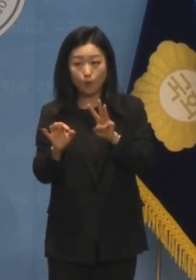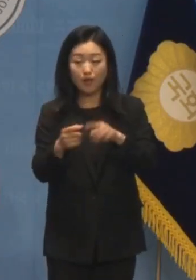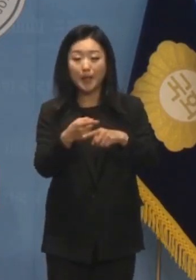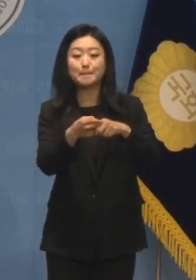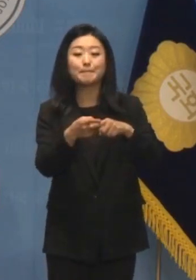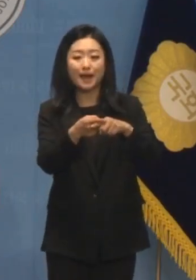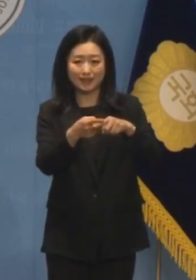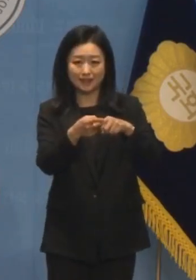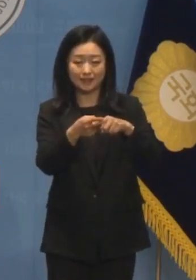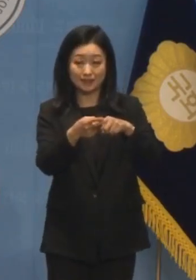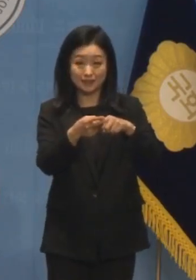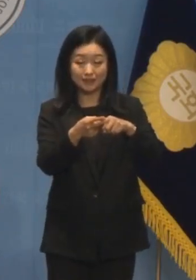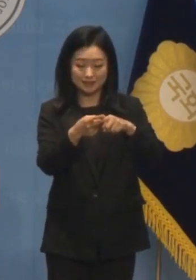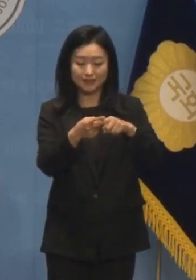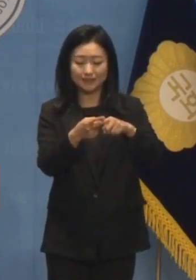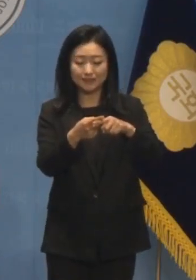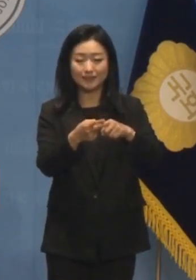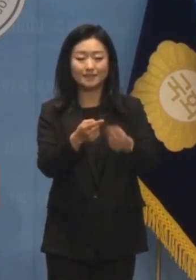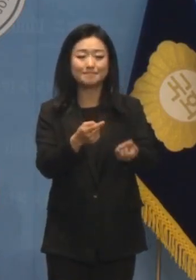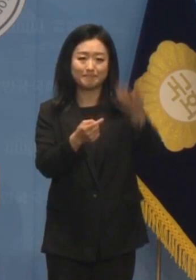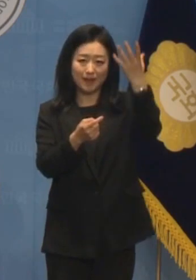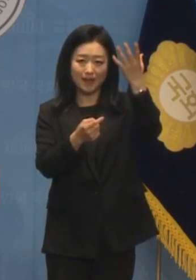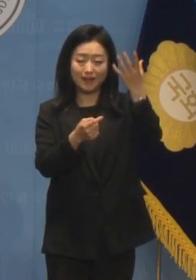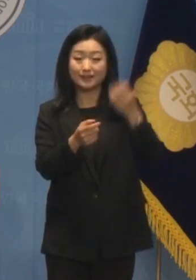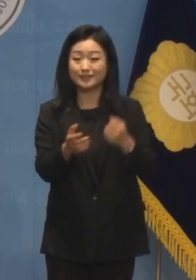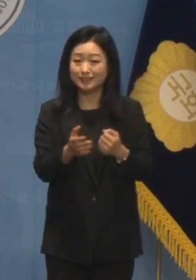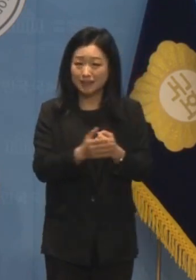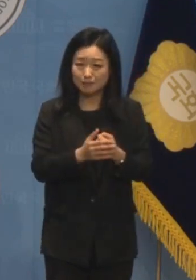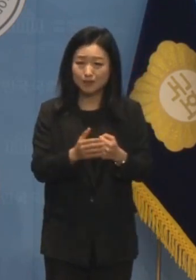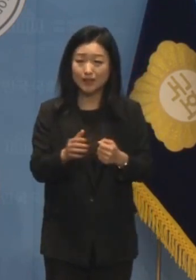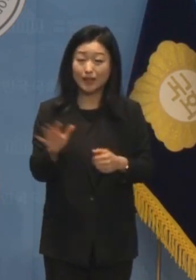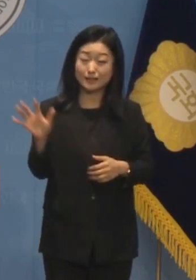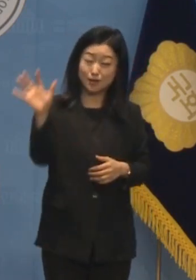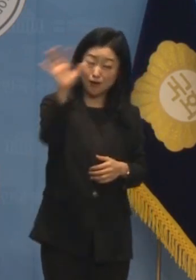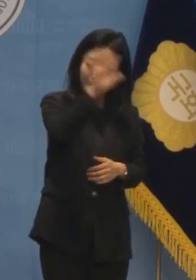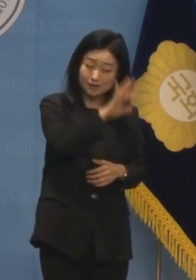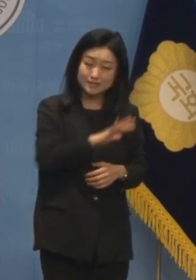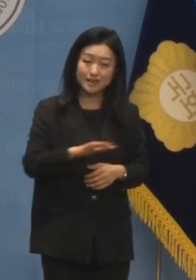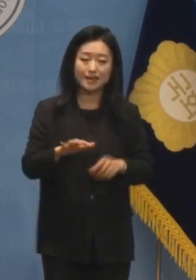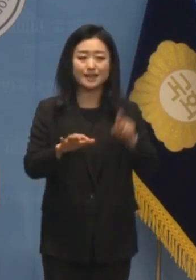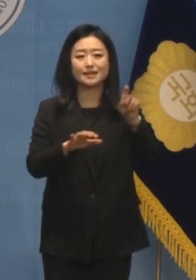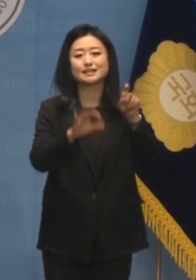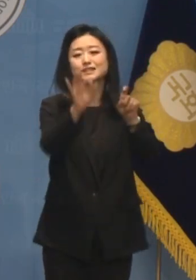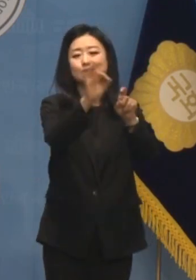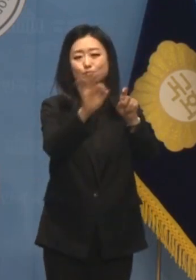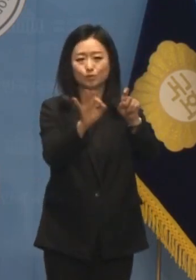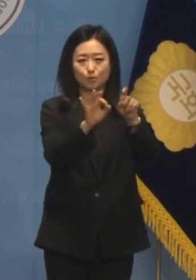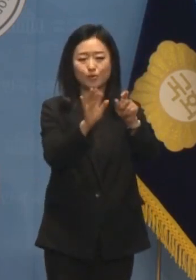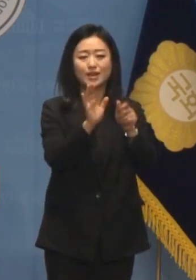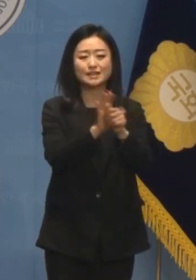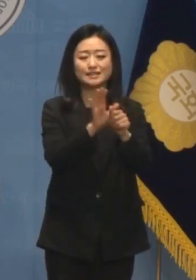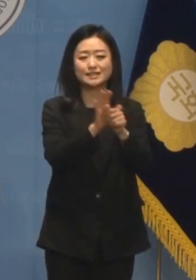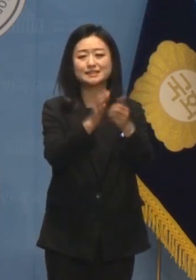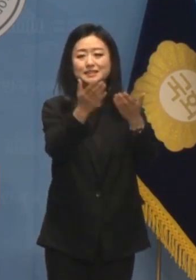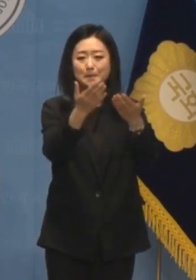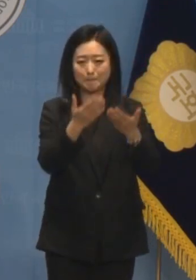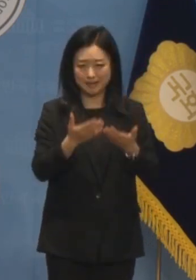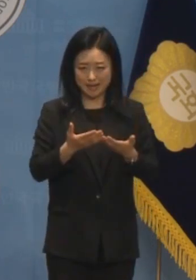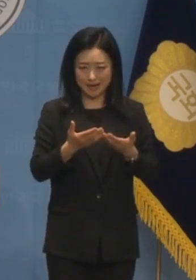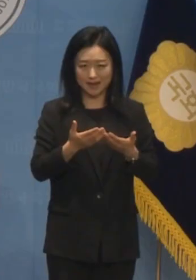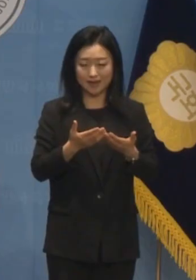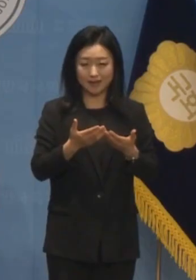절반 수준의 득표를 했으니 고작 전체 유권자의 10%의 지지로 당선된